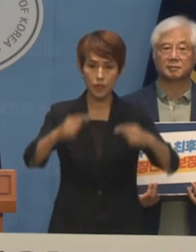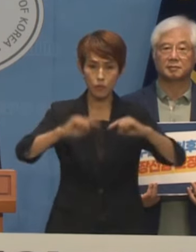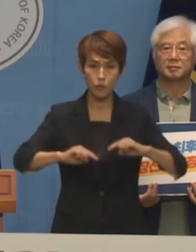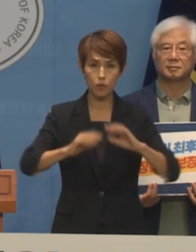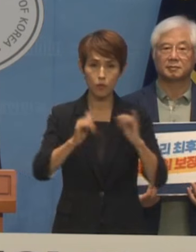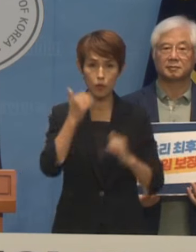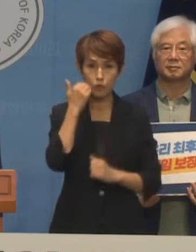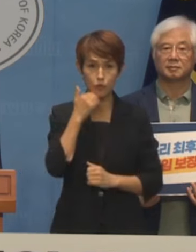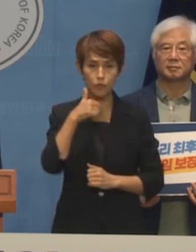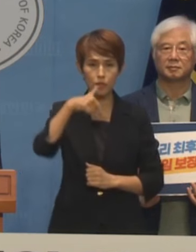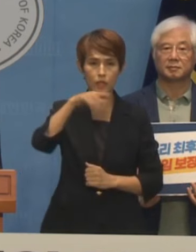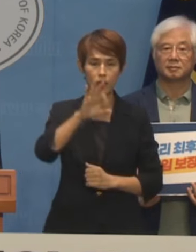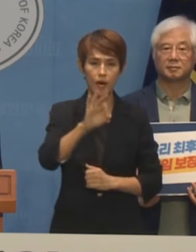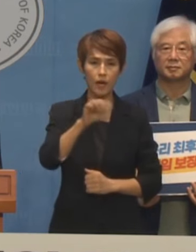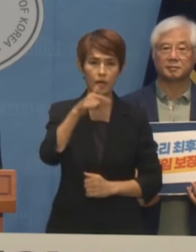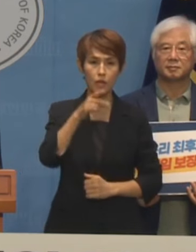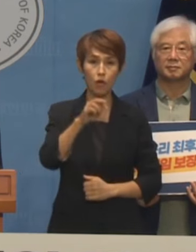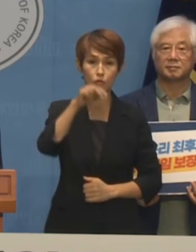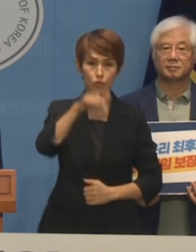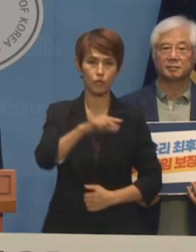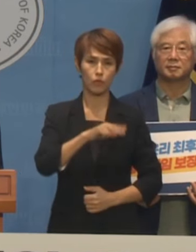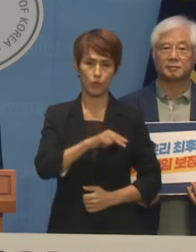참석자는 강경숙 의원,